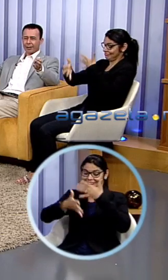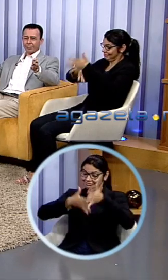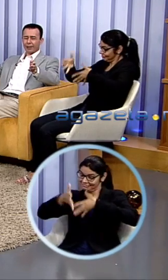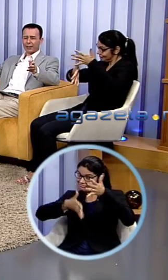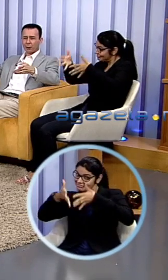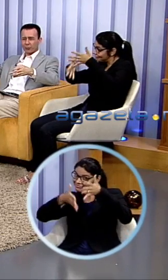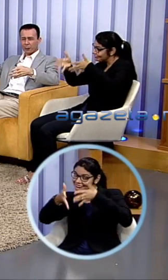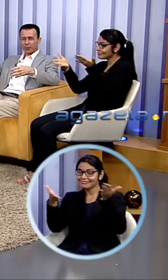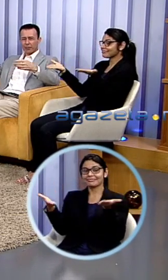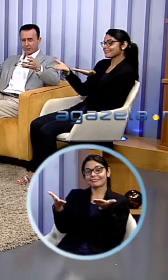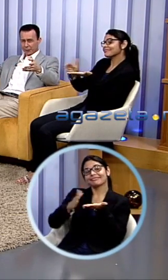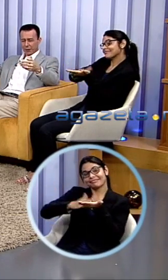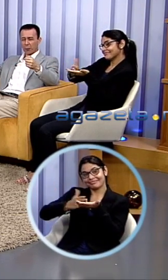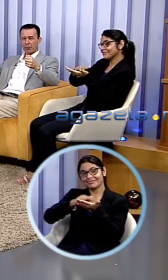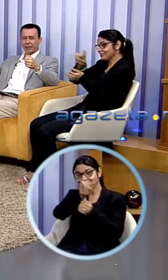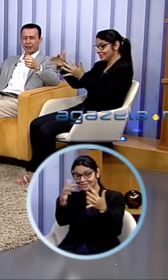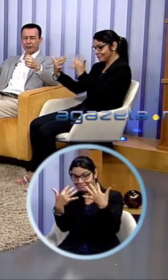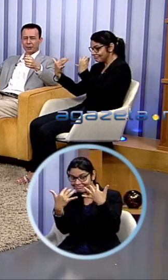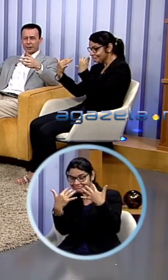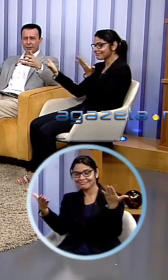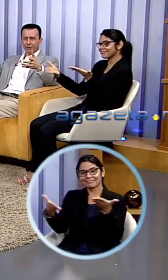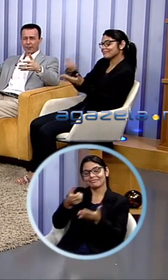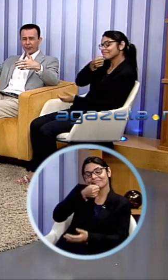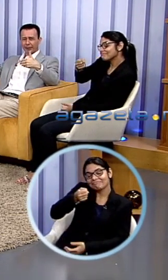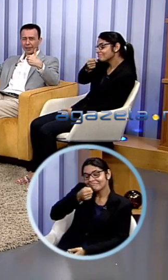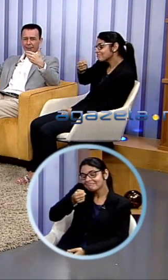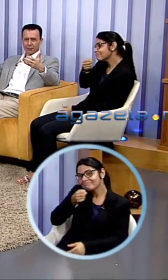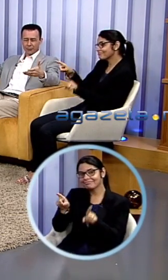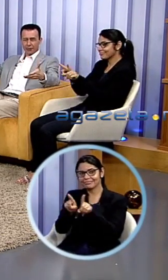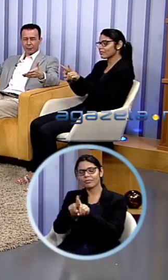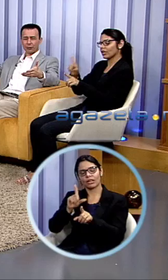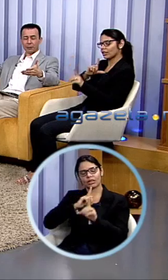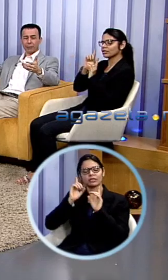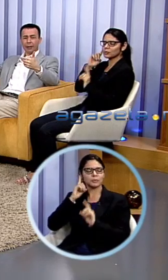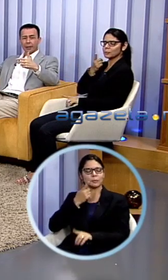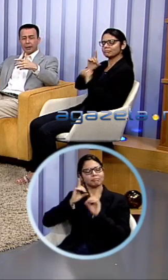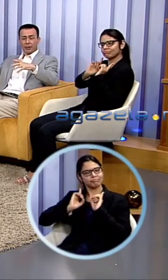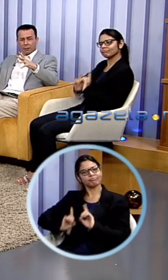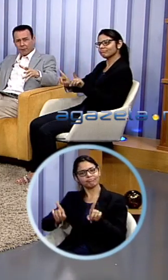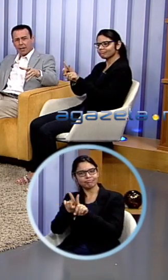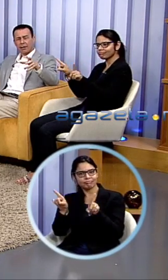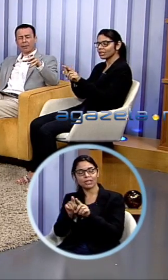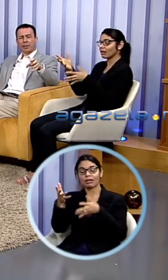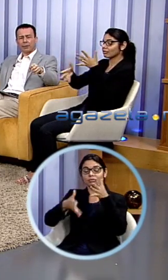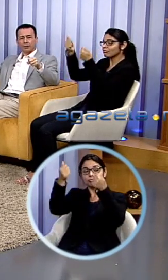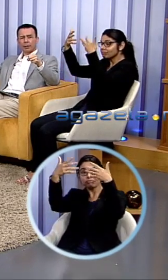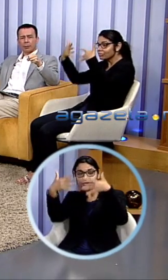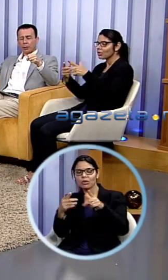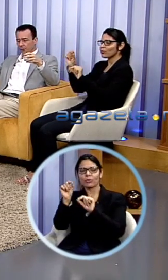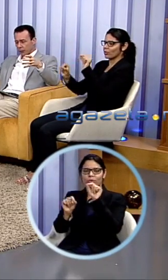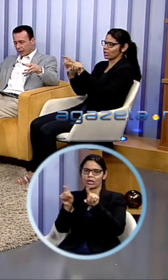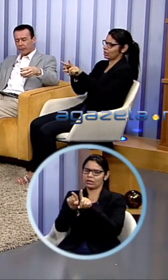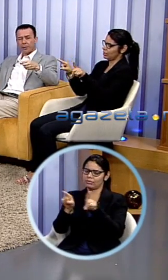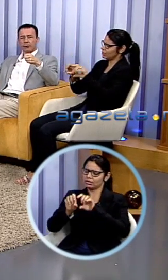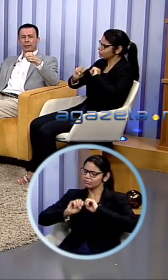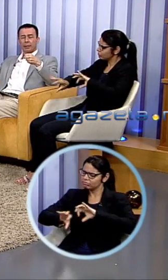né a tradução para você que está acompanhando a entrevista e tem deficiência auditiva e a gente vai falar exatamente do